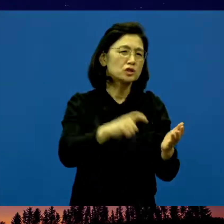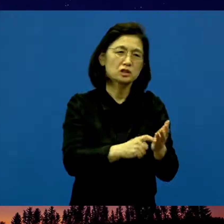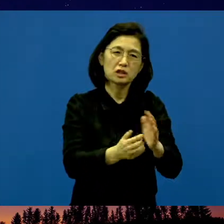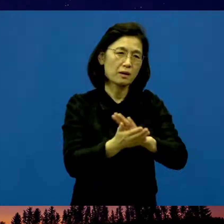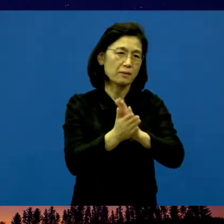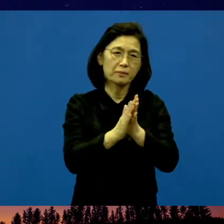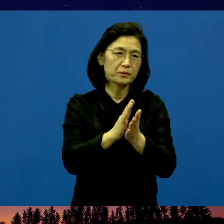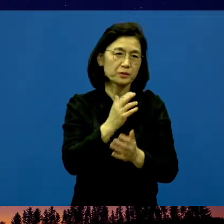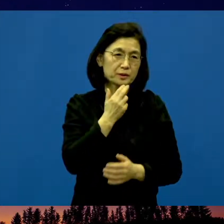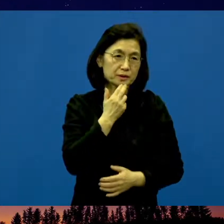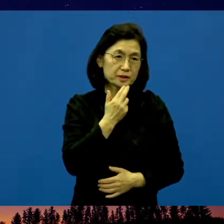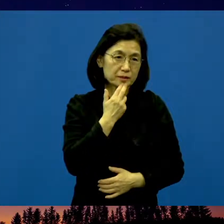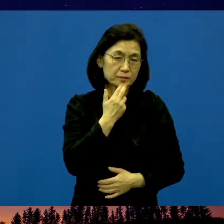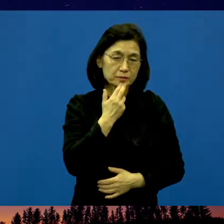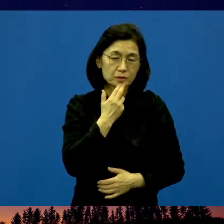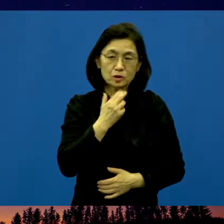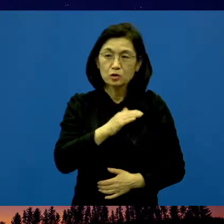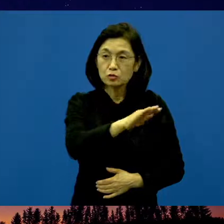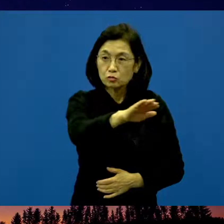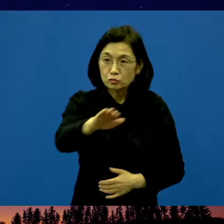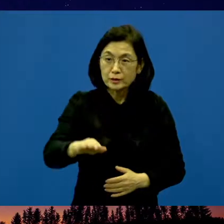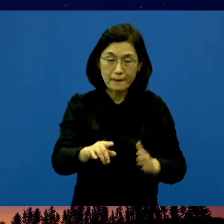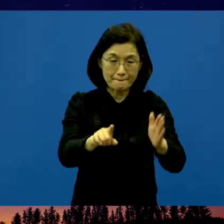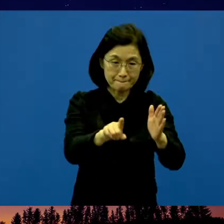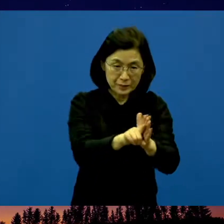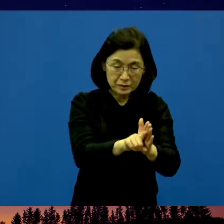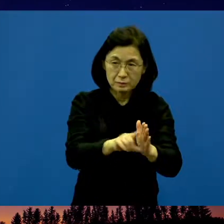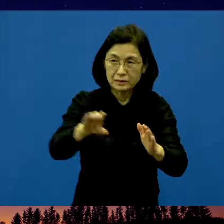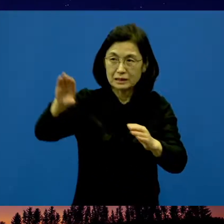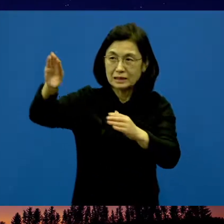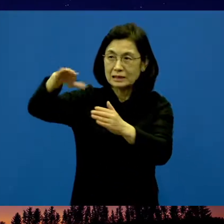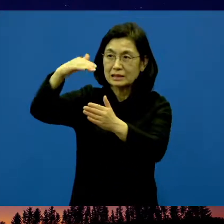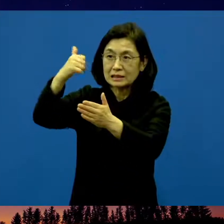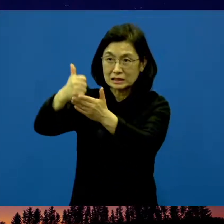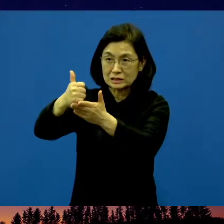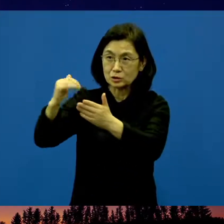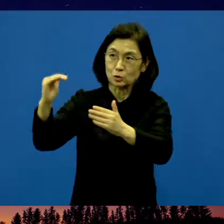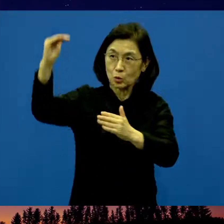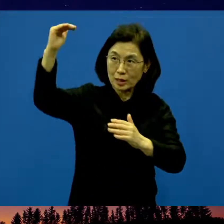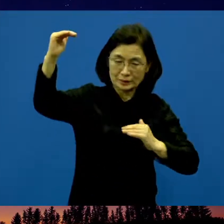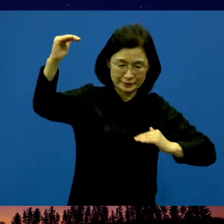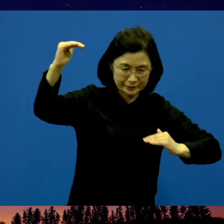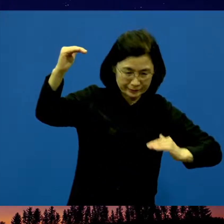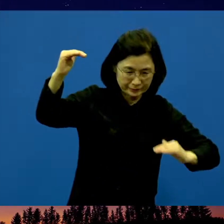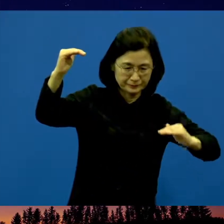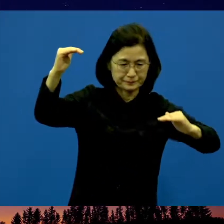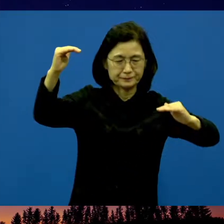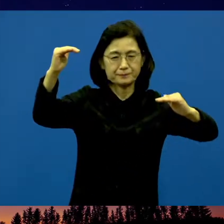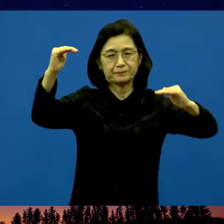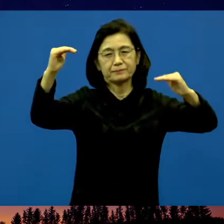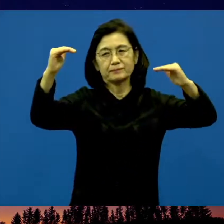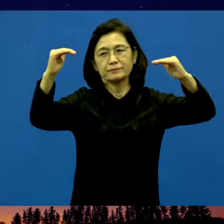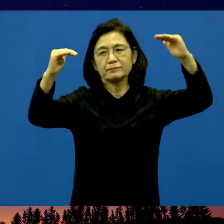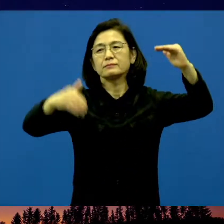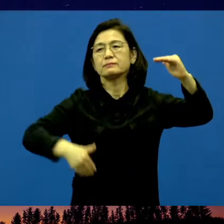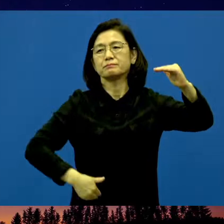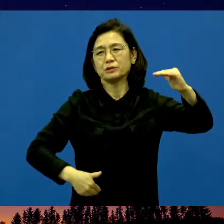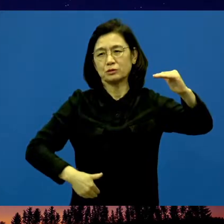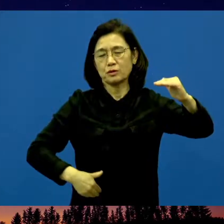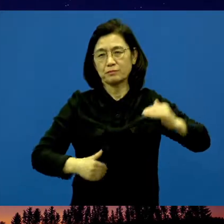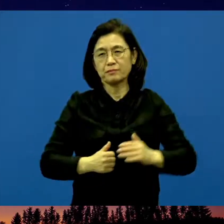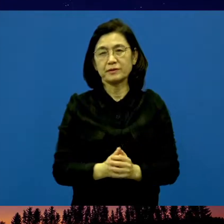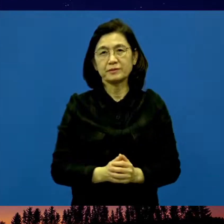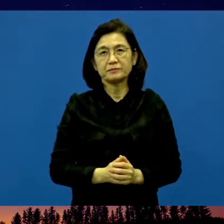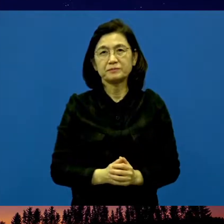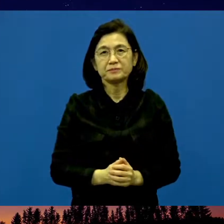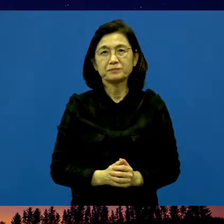우리는 그리스도에게까지 자라야 하는 그런 목표가 있지만 점점 우리의 신앙이 오히려 이전보다 더 못할 때가 있을 때가